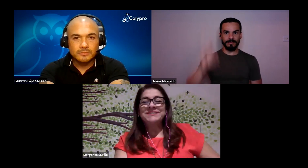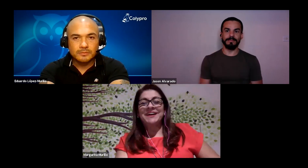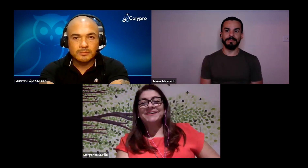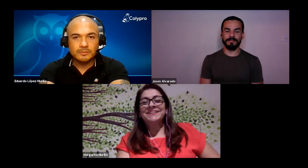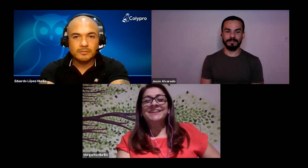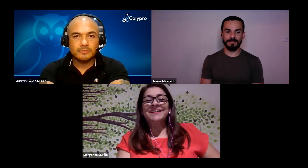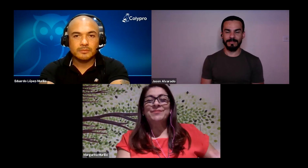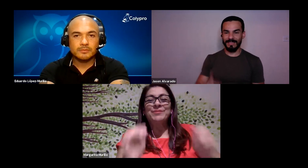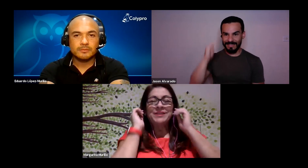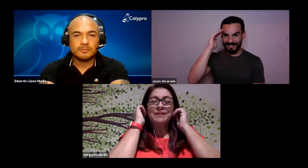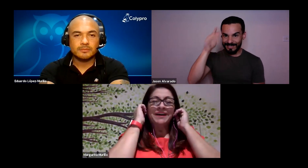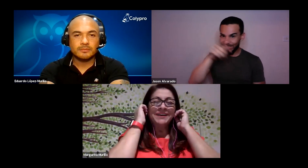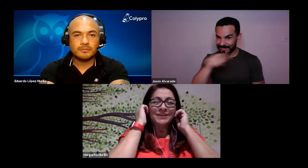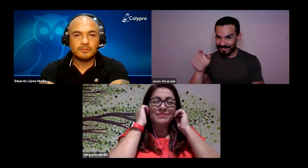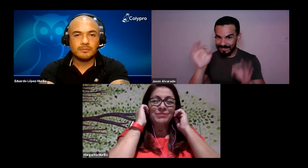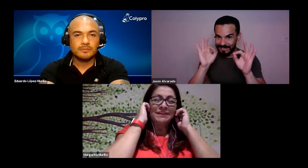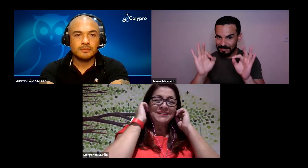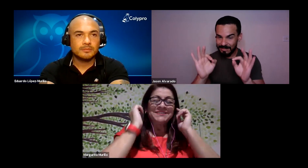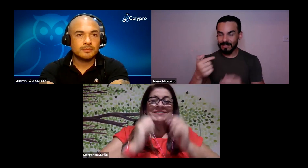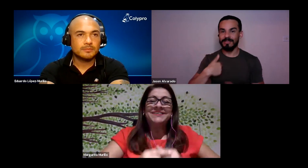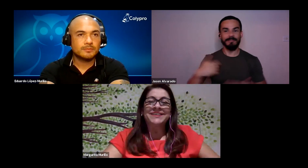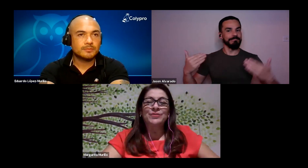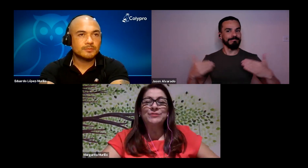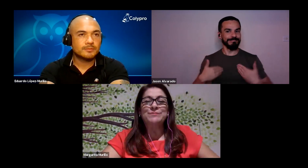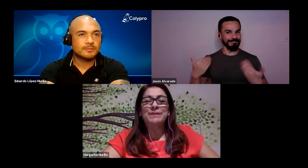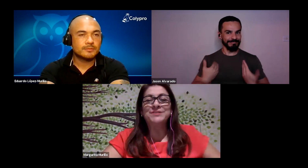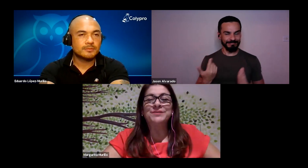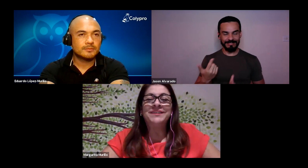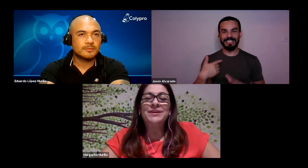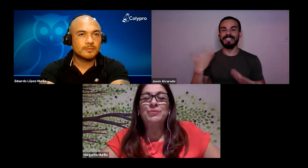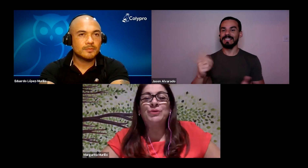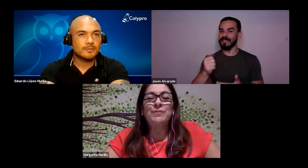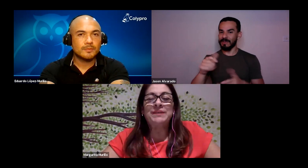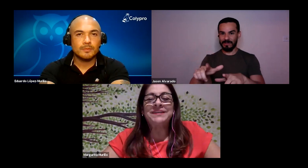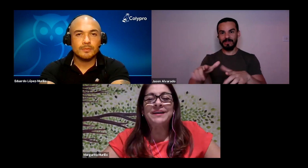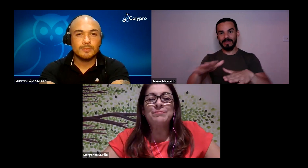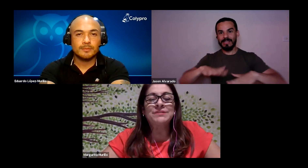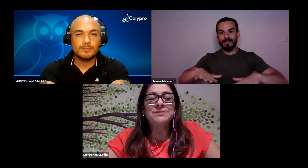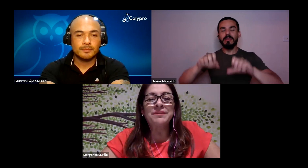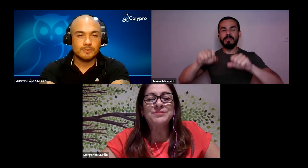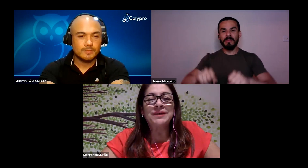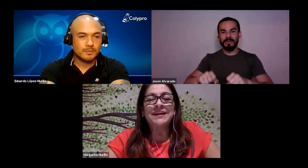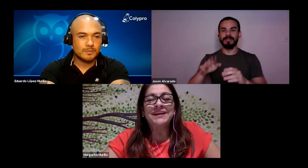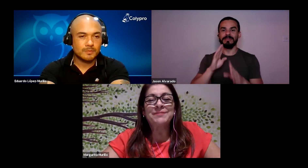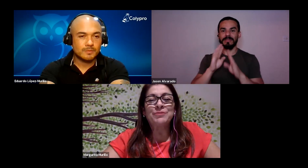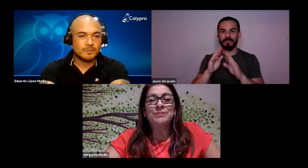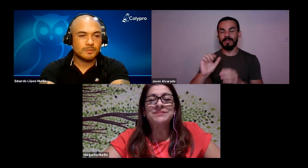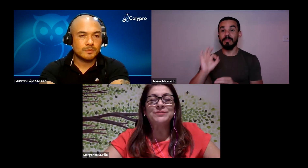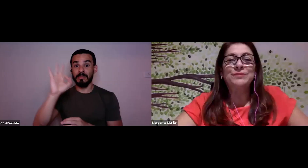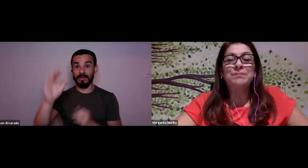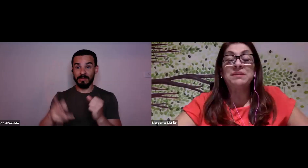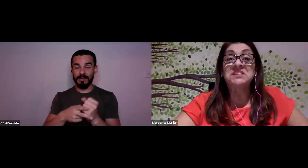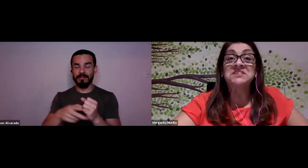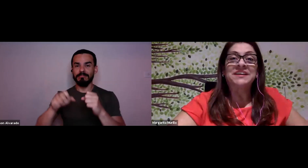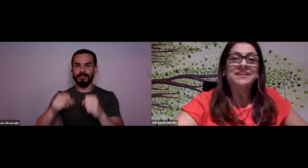o están Cómo les va Yo aquí muy feliz de tener otro espacio poder conversar la próxima vez Ojalá que podamos